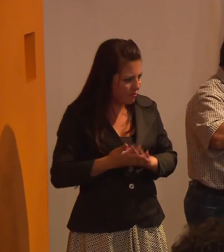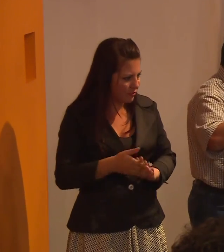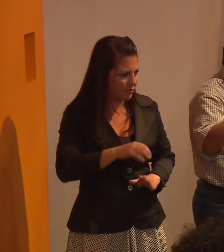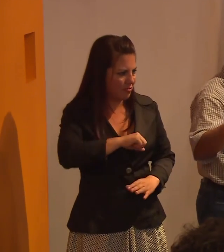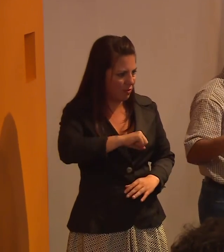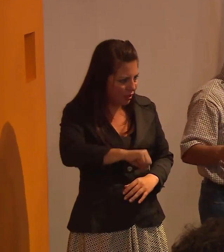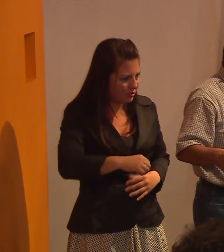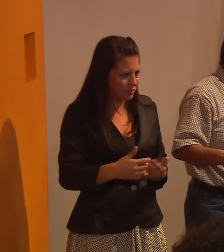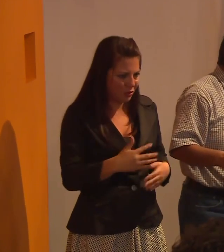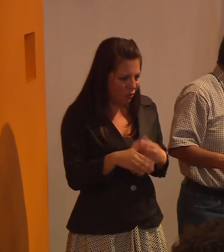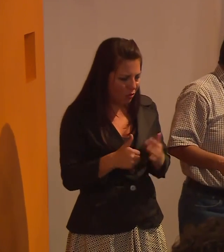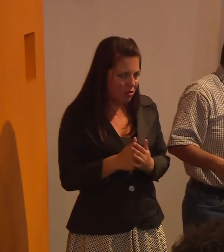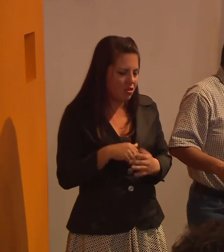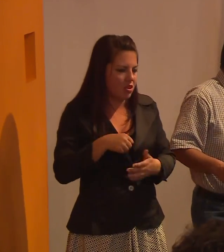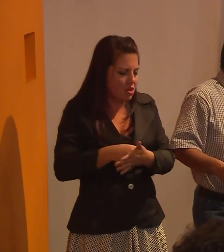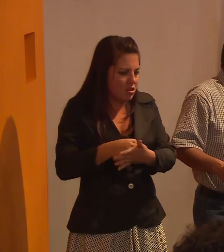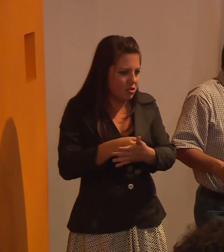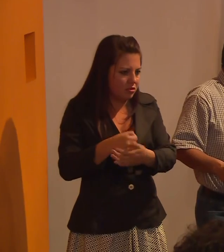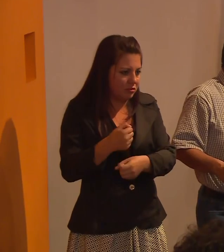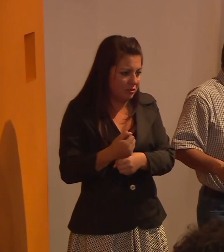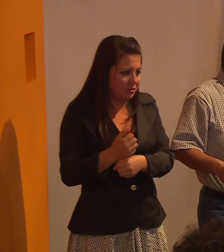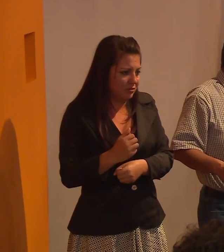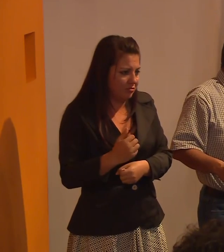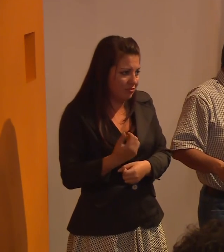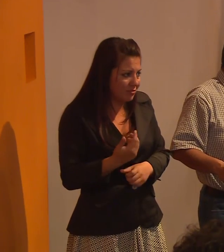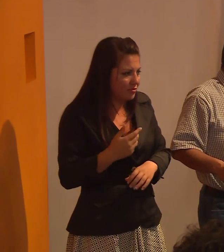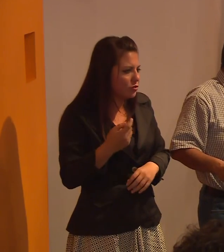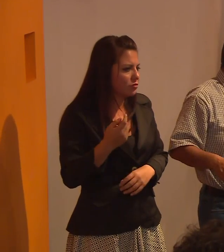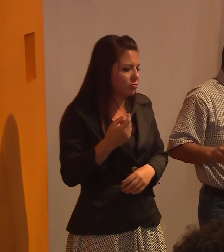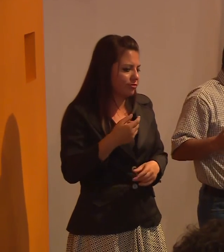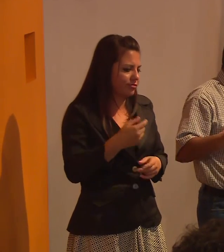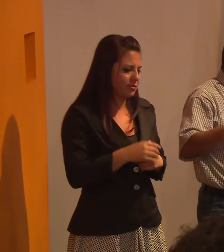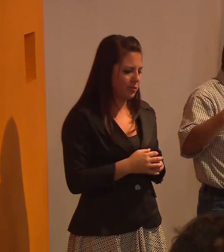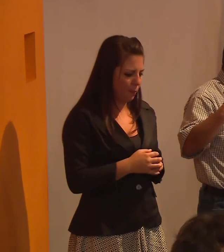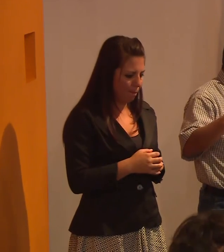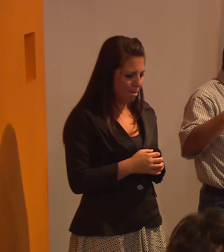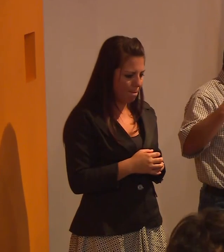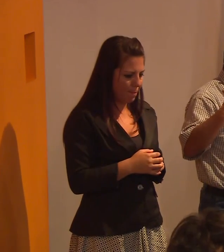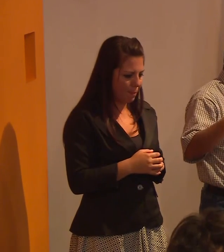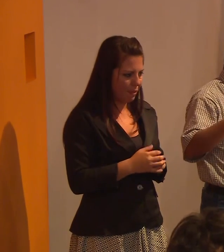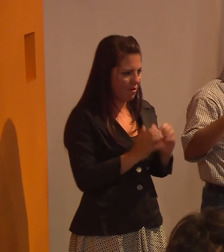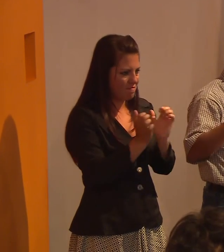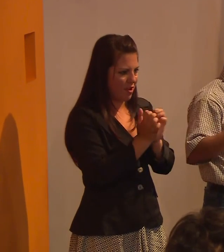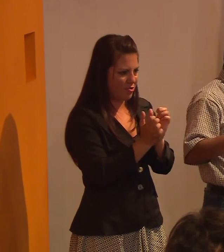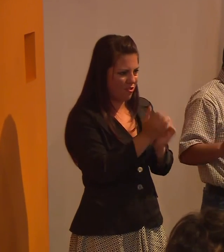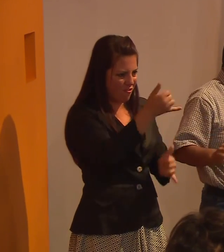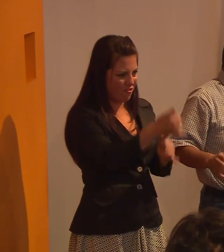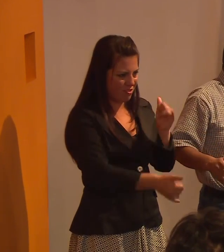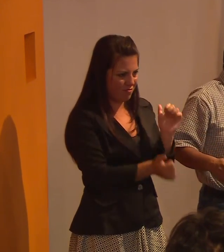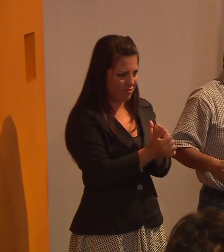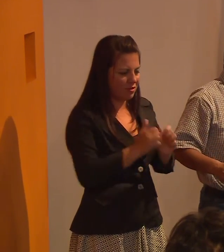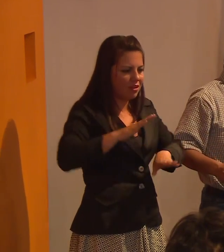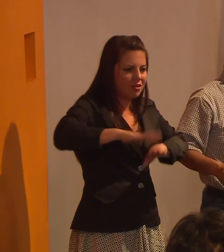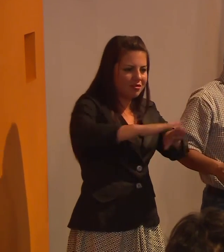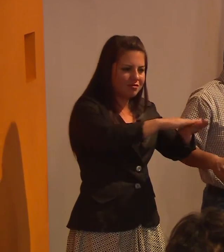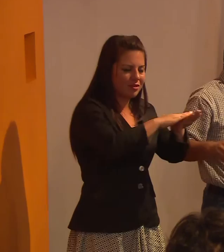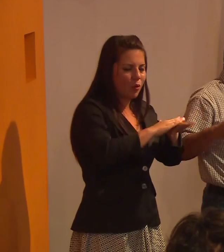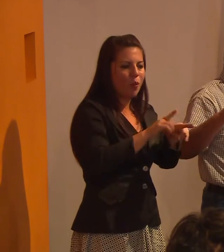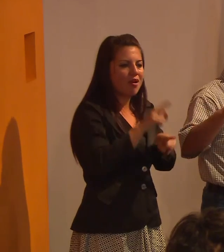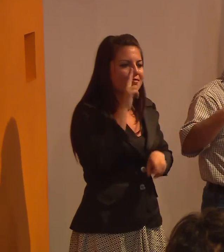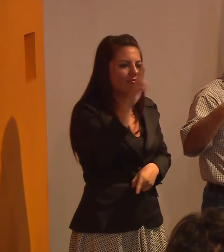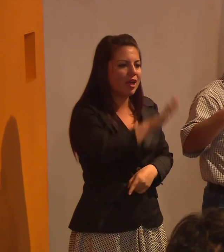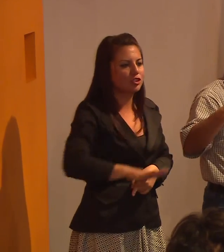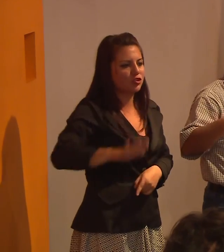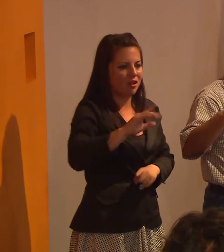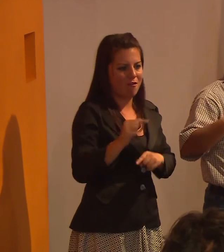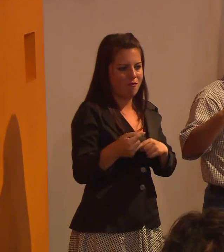hemos convocado para las últimas semanas del 10 de mayo un gran foro nacional que, señor rector, queremos